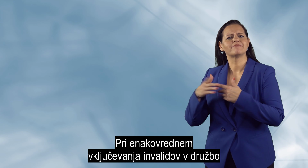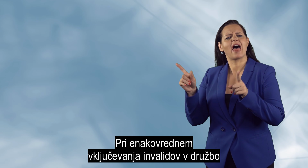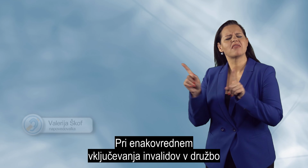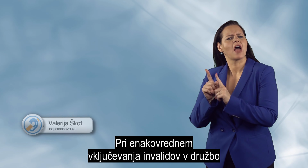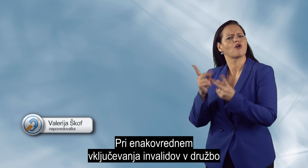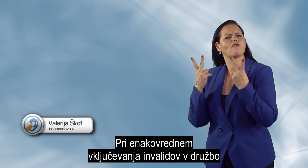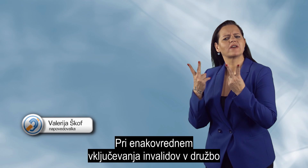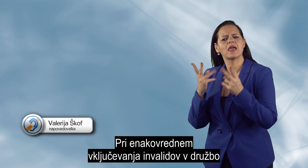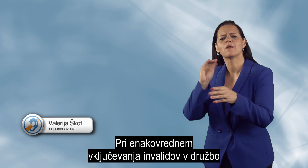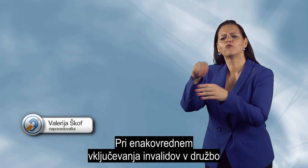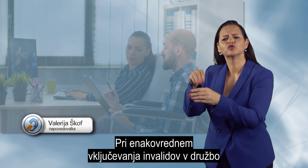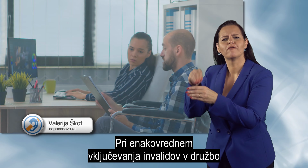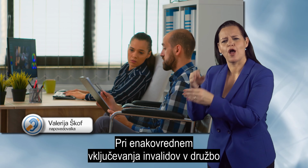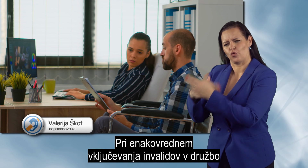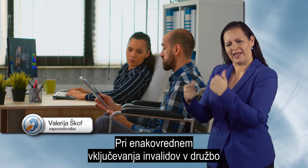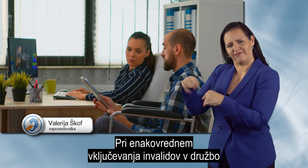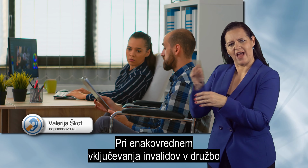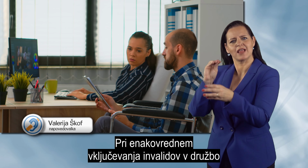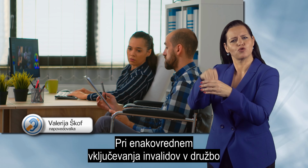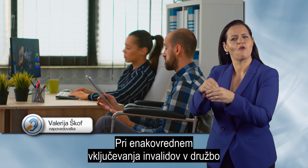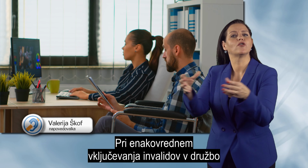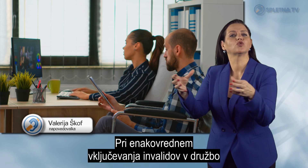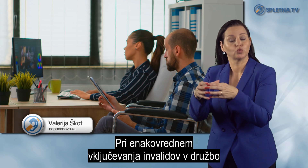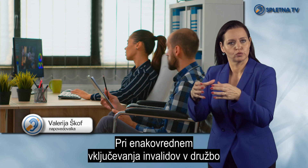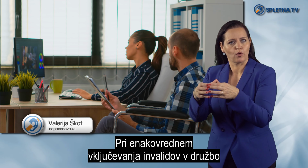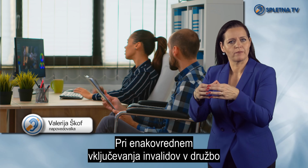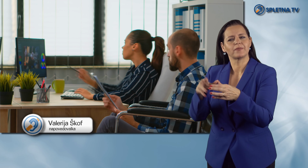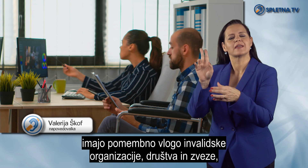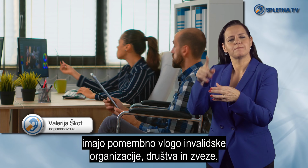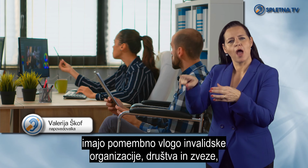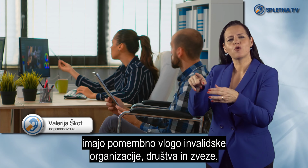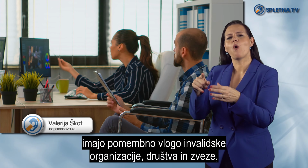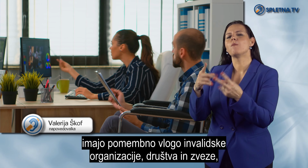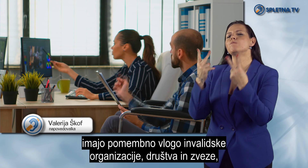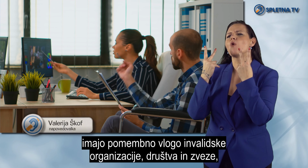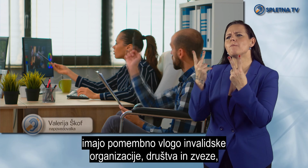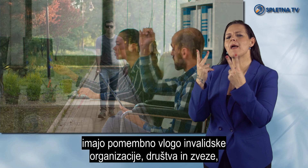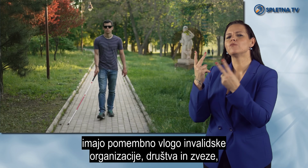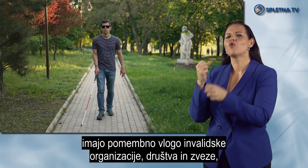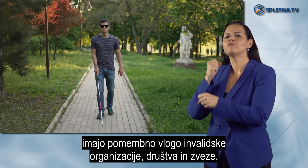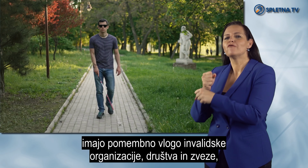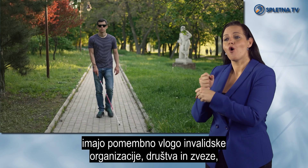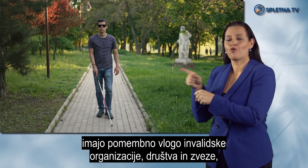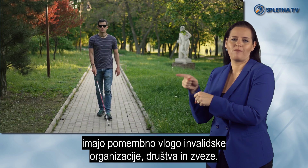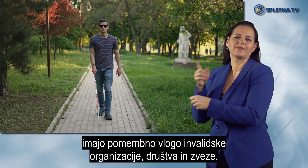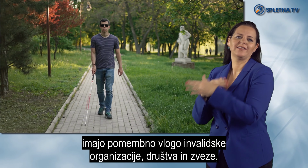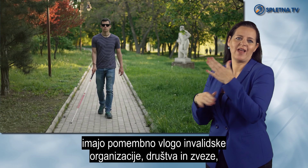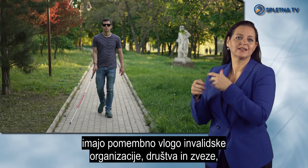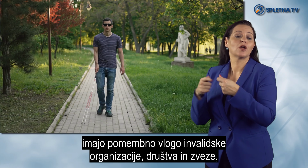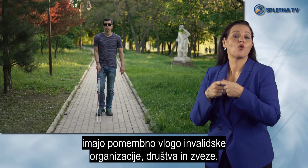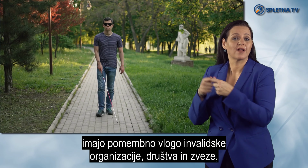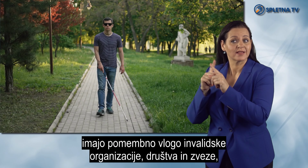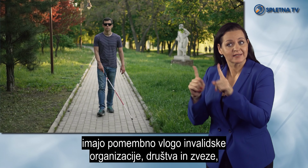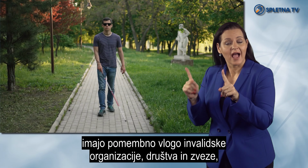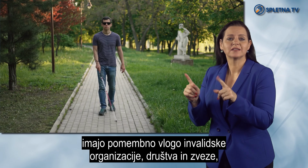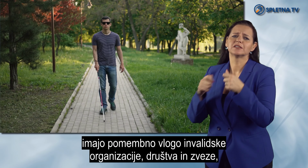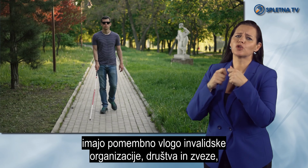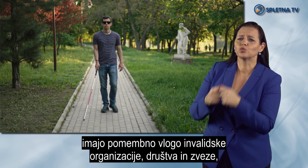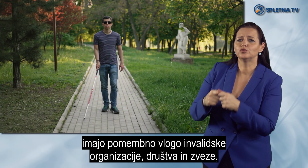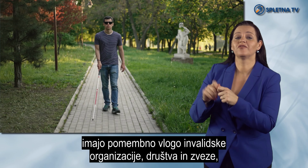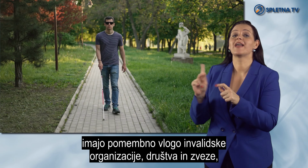Pri enakovrednem vključevanju invalidov v družbo imajo pomembno vlogo invalidske